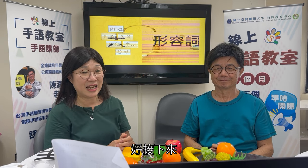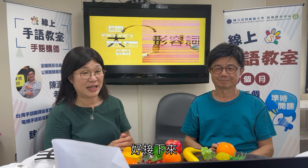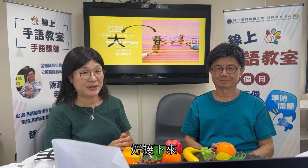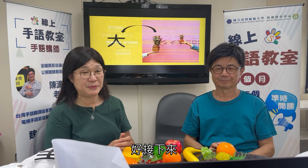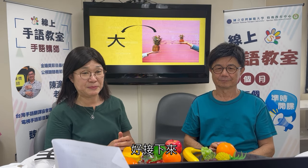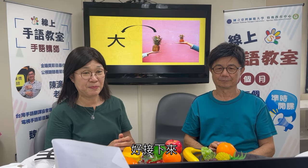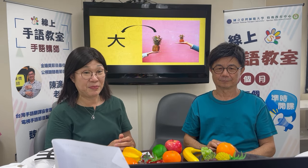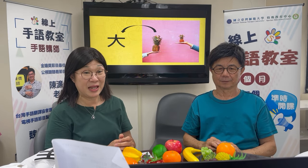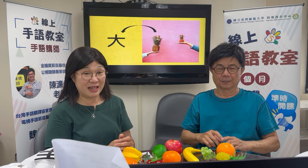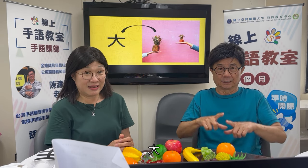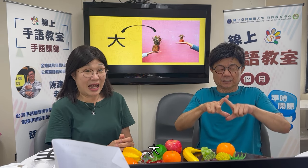来大，